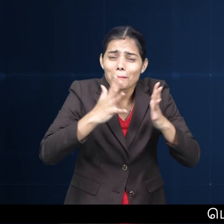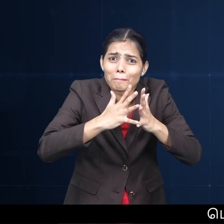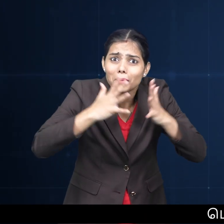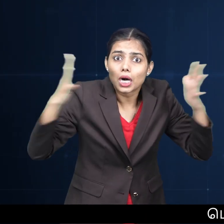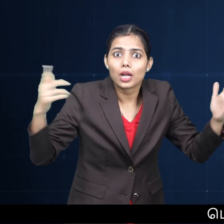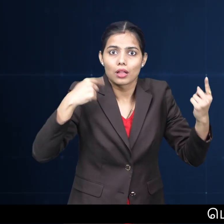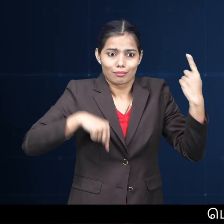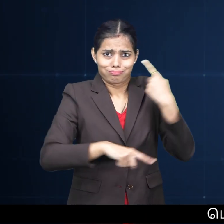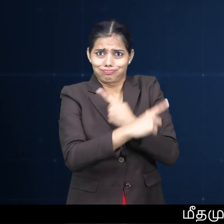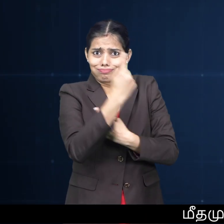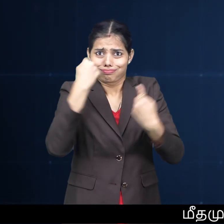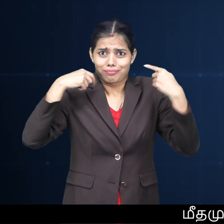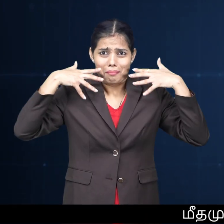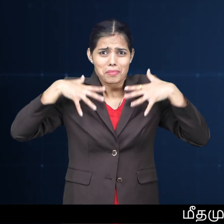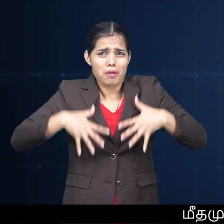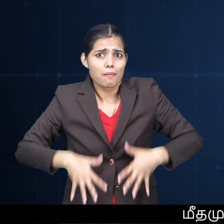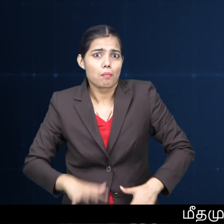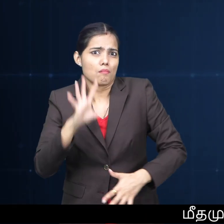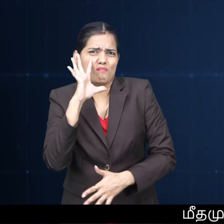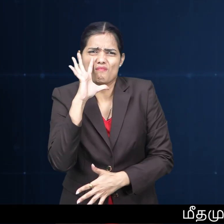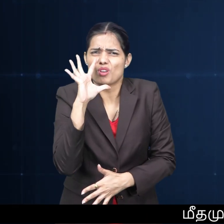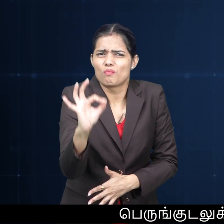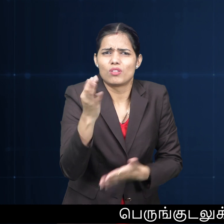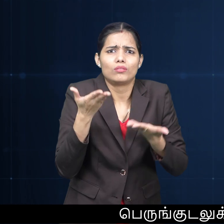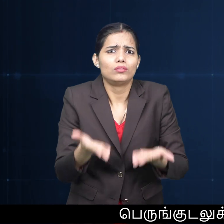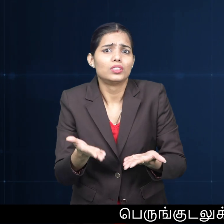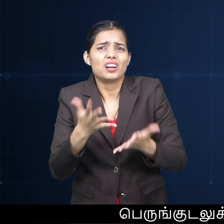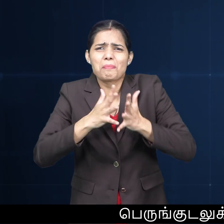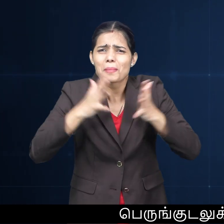பெருங்குடலில் மீதமுள்ள பொருட்கள் பெரிய குடலுக்குள் நுழைகின்றன.